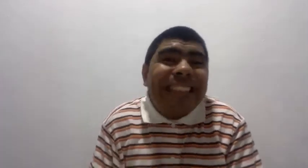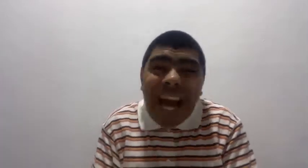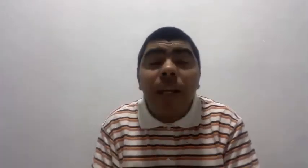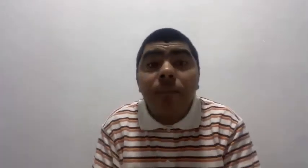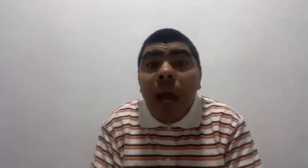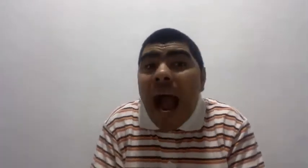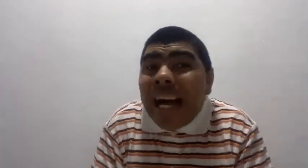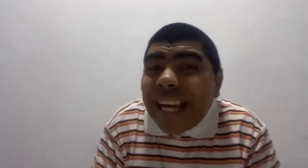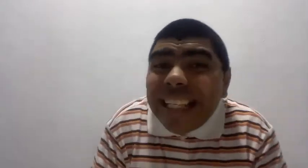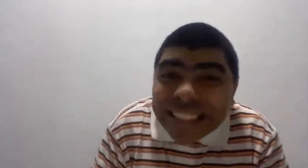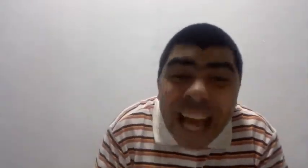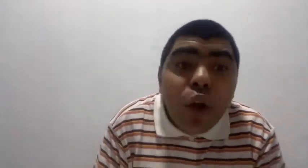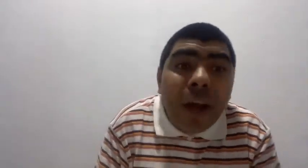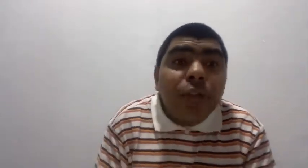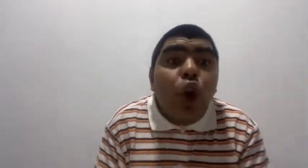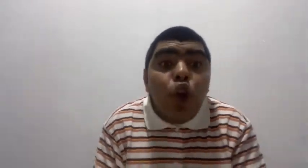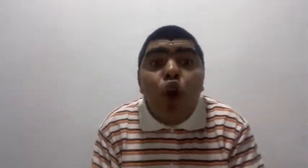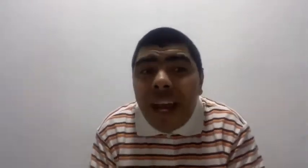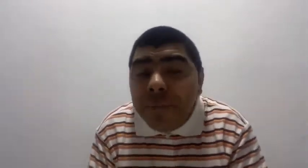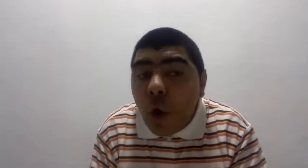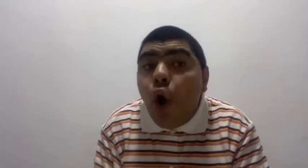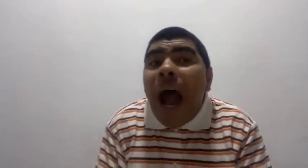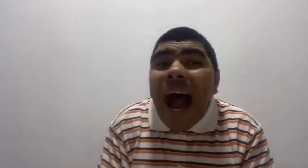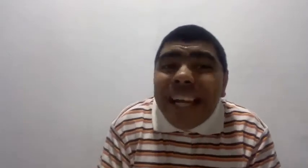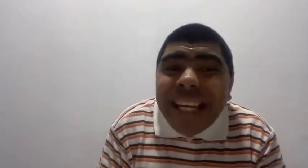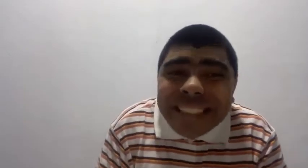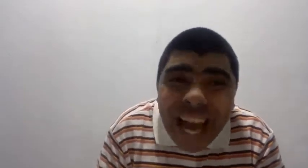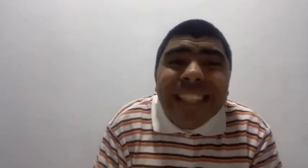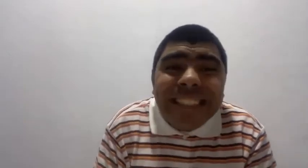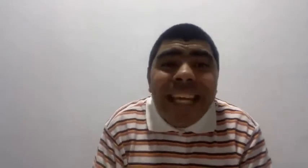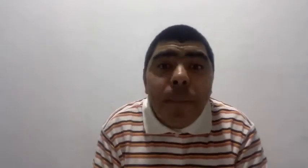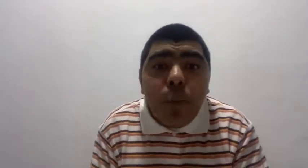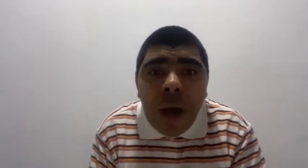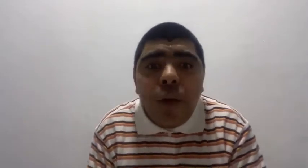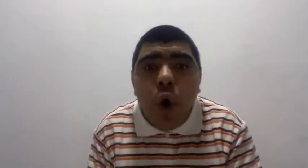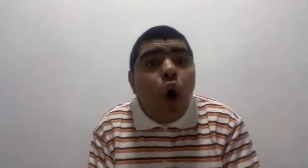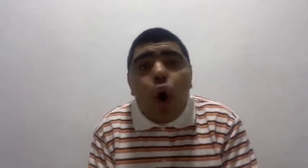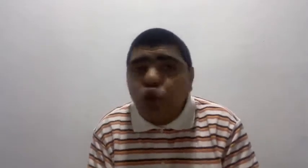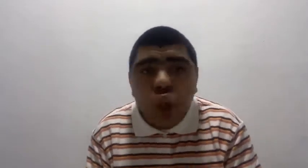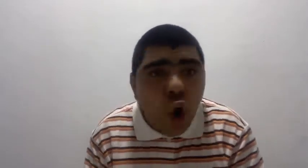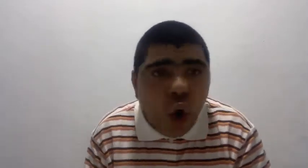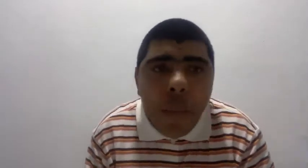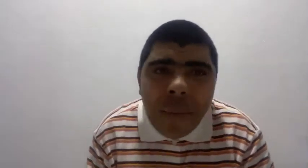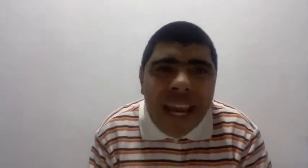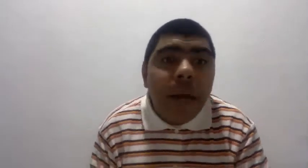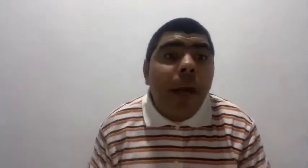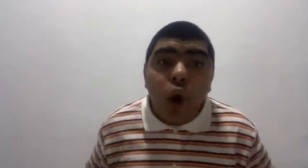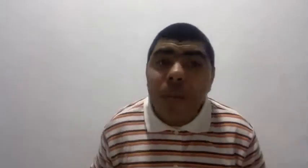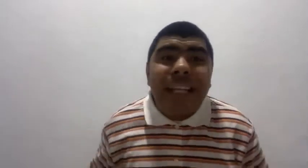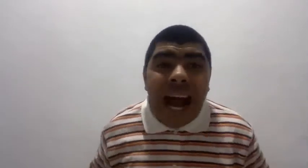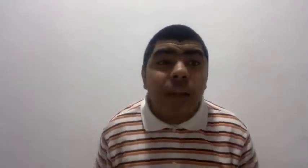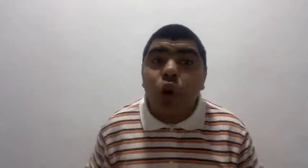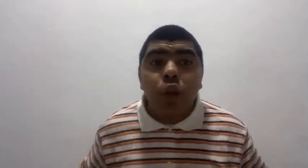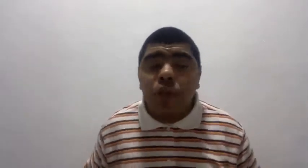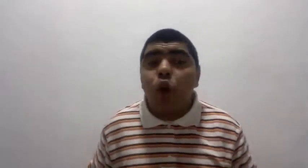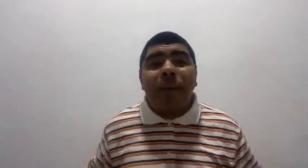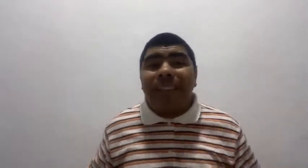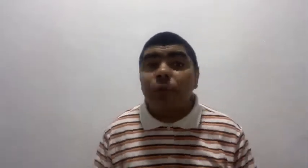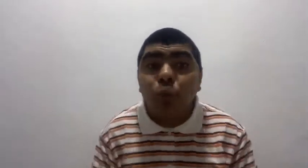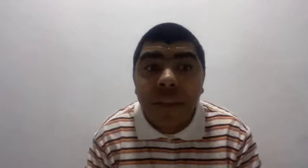analizar. Analizar lo que estoy oyendo. Analizar si es bueno o si no conviene. Mejor me callo y se lo presento a